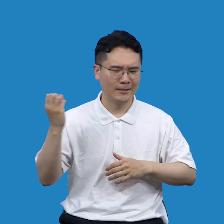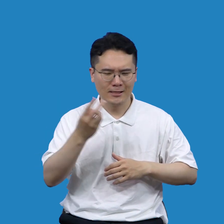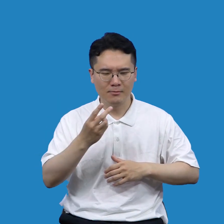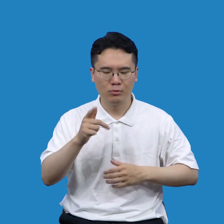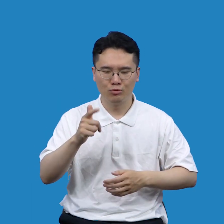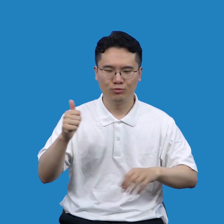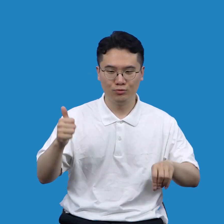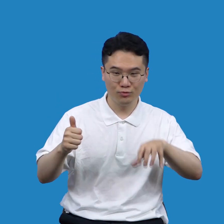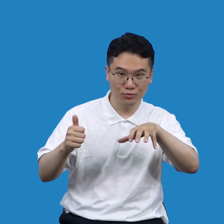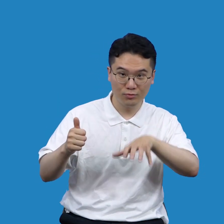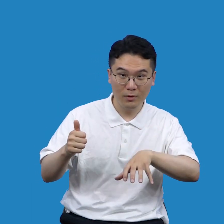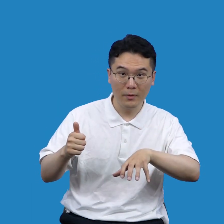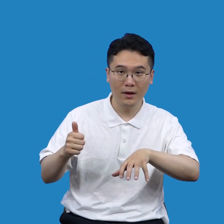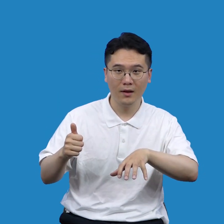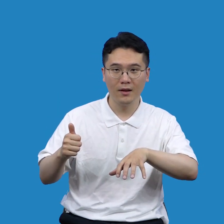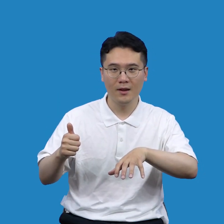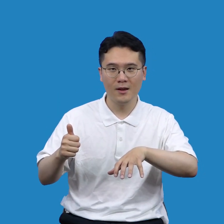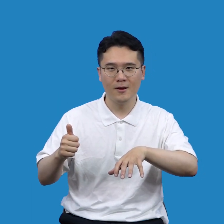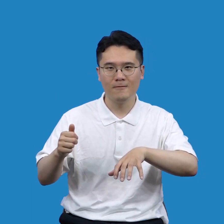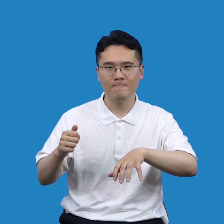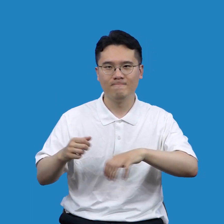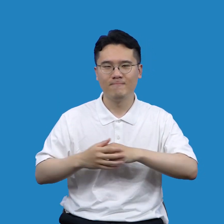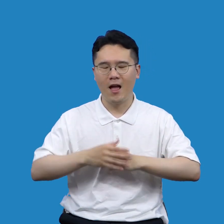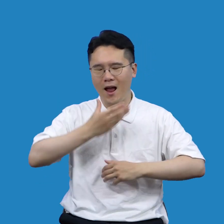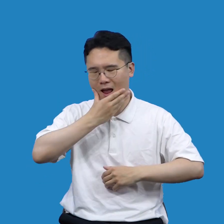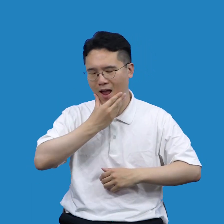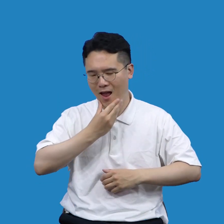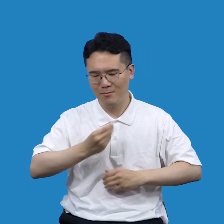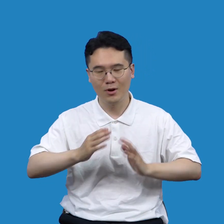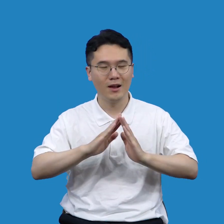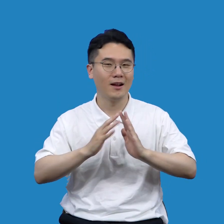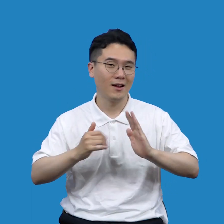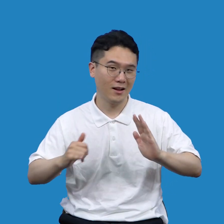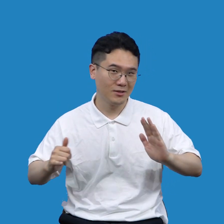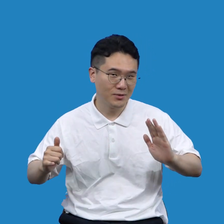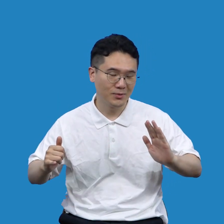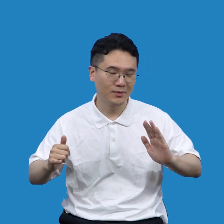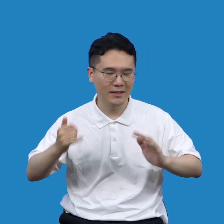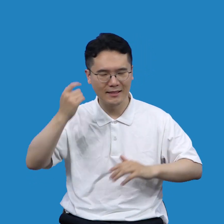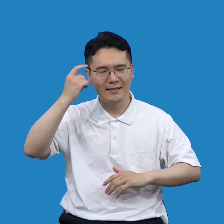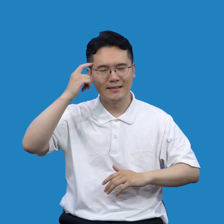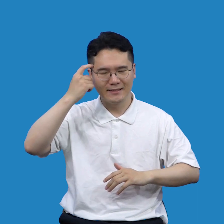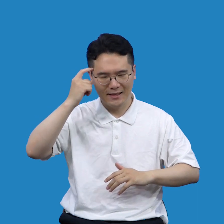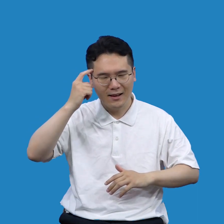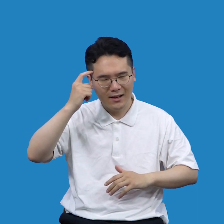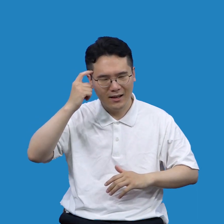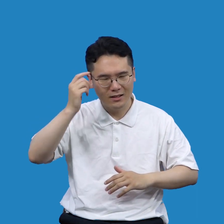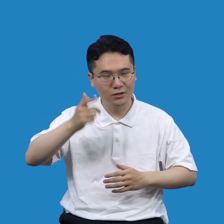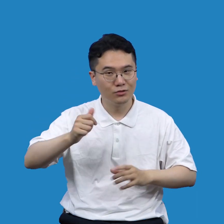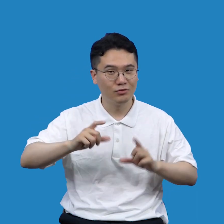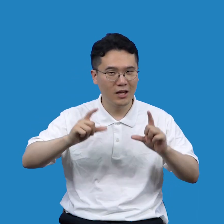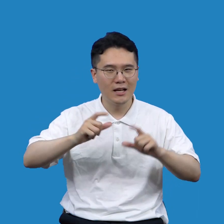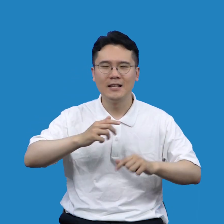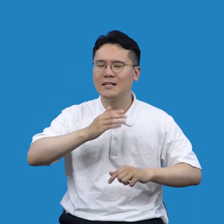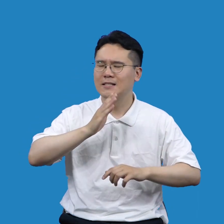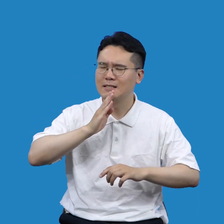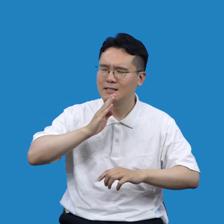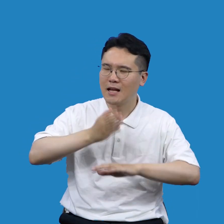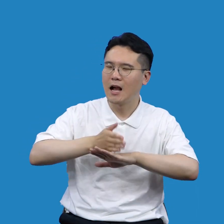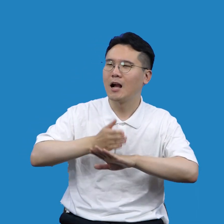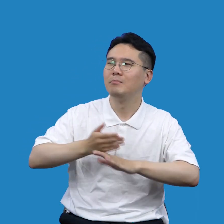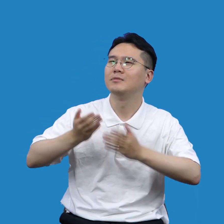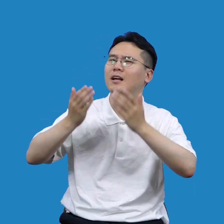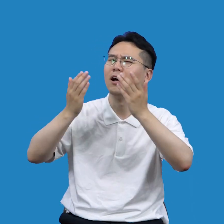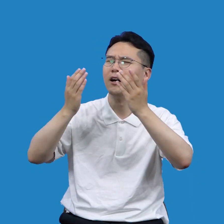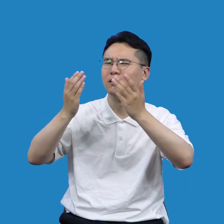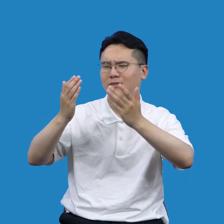앞에 이 해피 패밀리, 가족을 생각하는 주일, 주 앞에 진정한 감사를 드릴